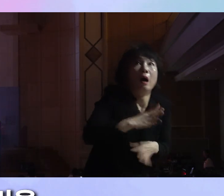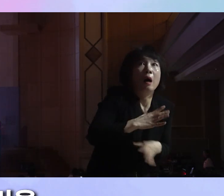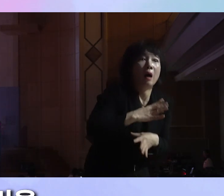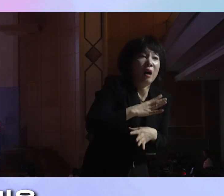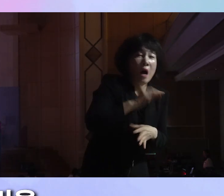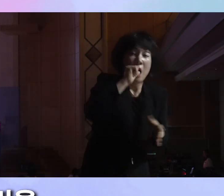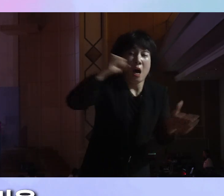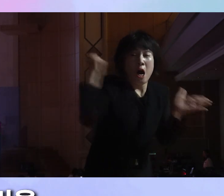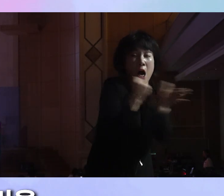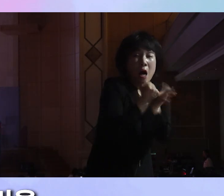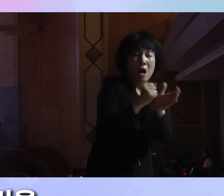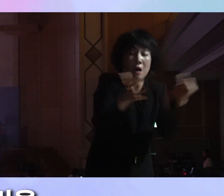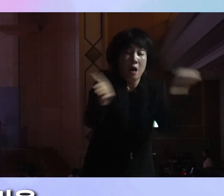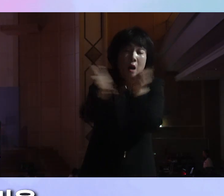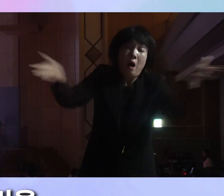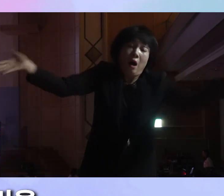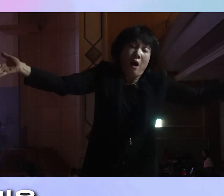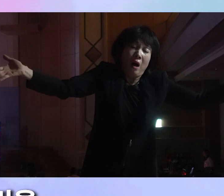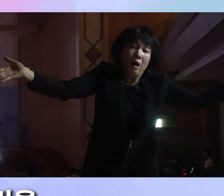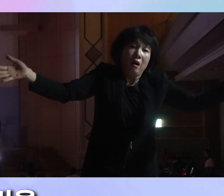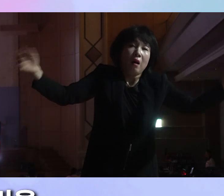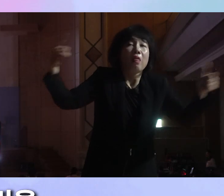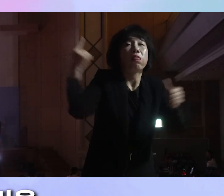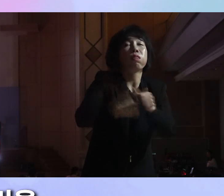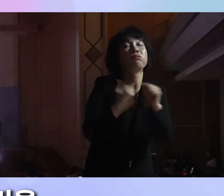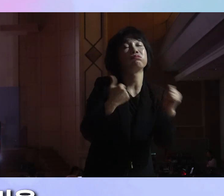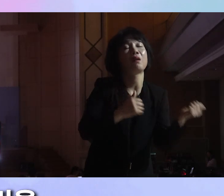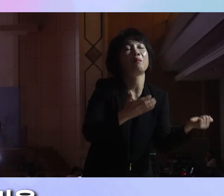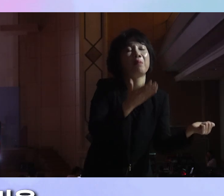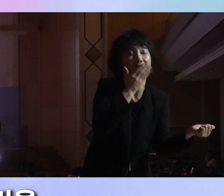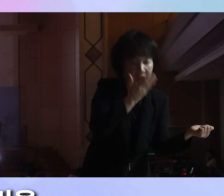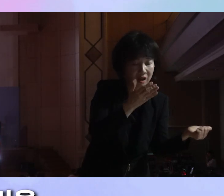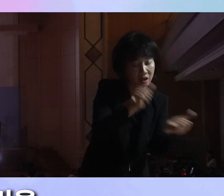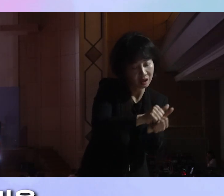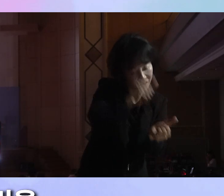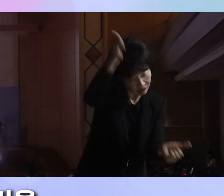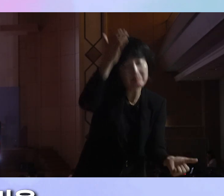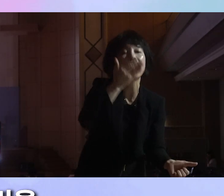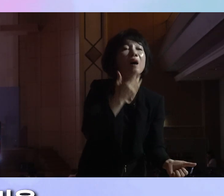헉헉대다 죽는 거야. 대부분 죽여달라 빌며 며칠을 버티지.